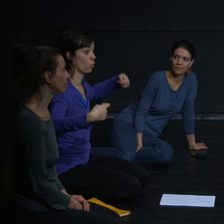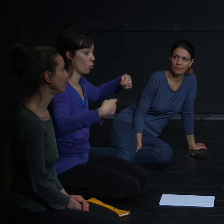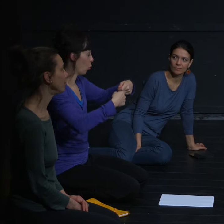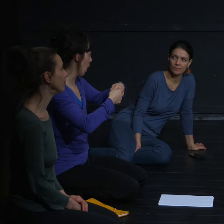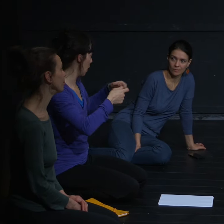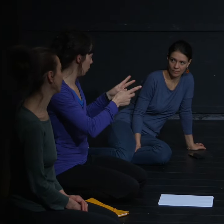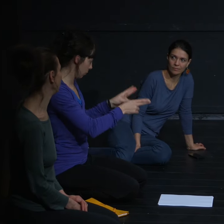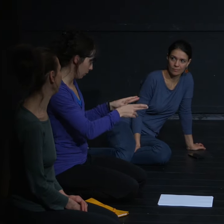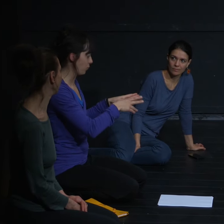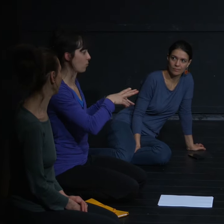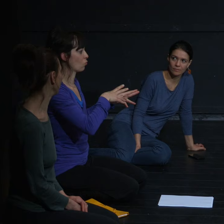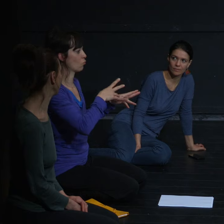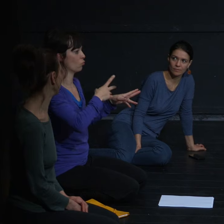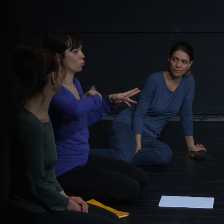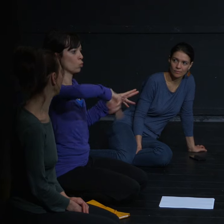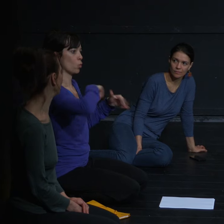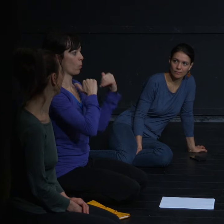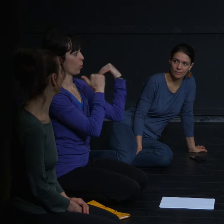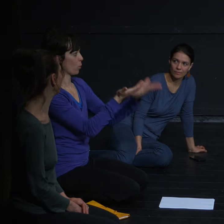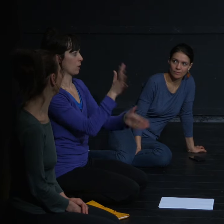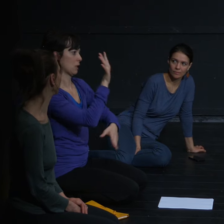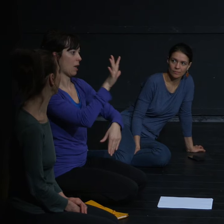Et au chronomètre,